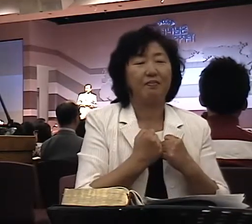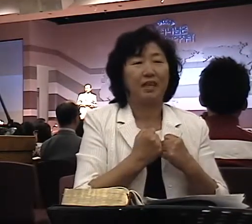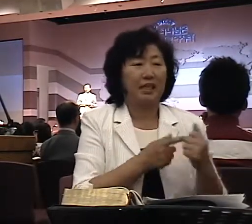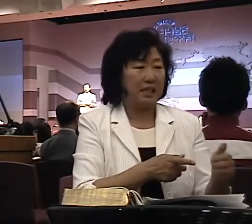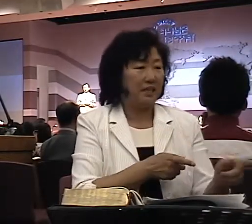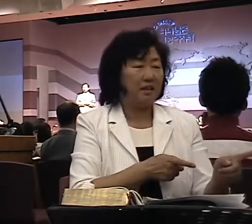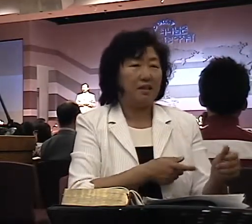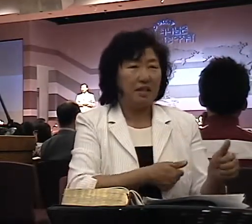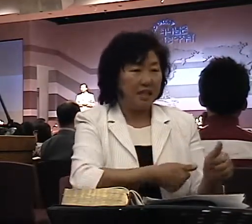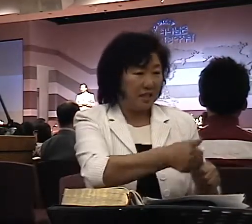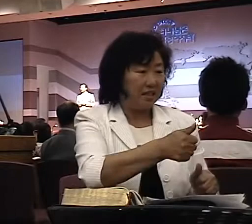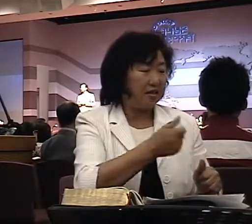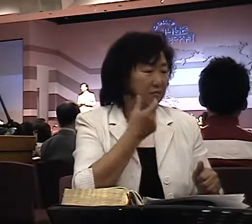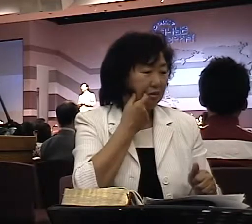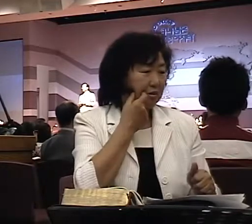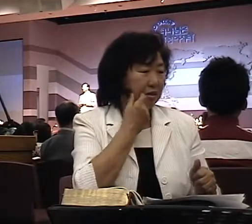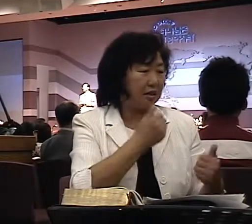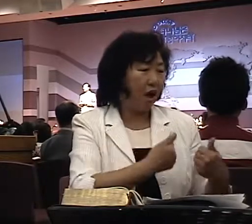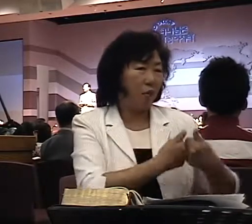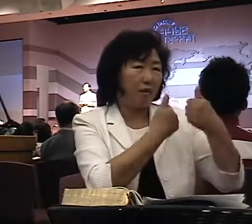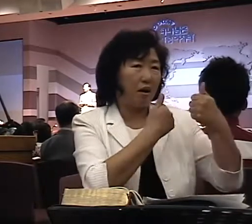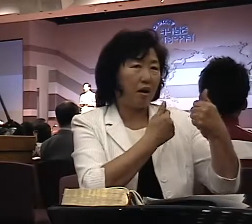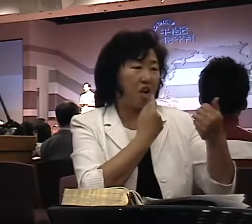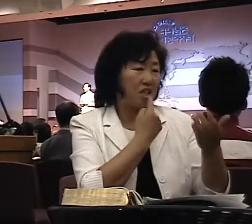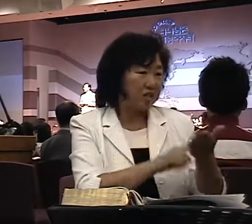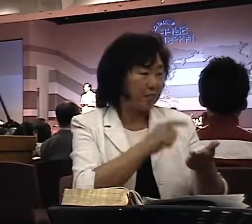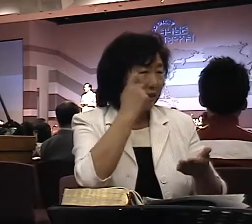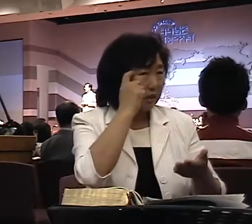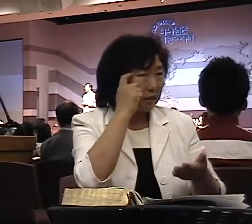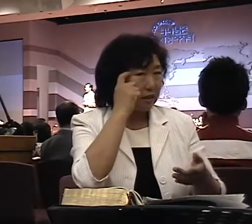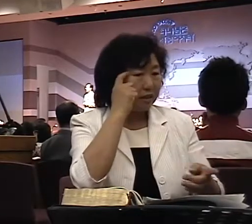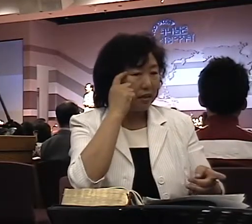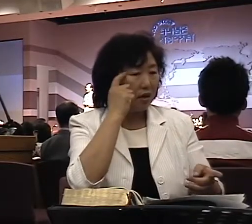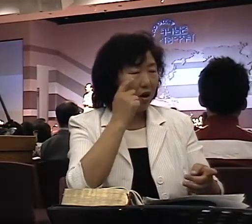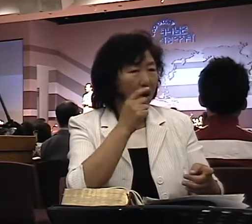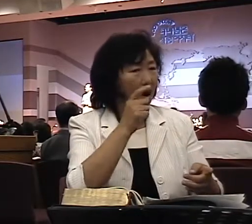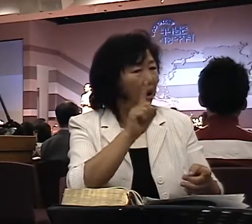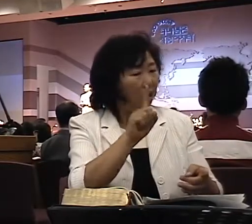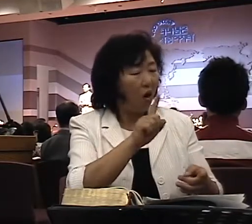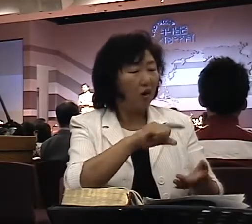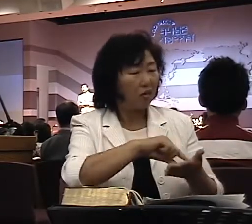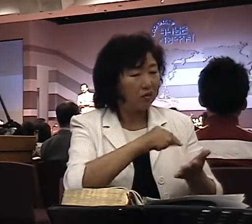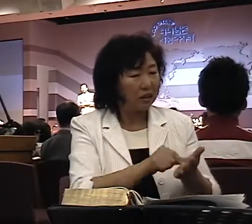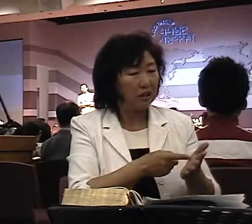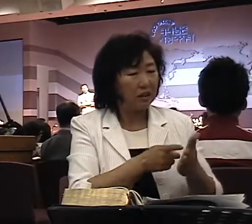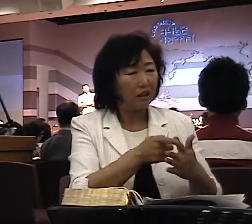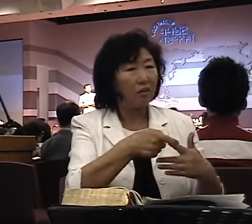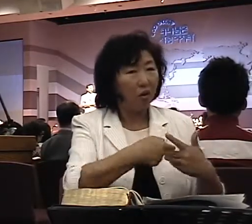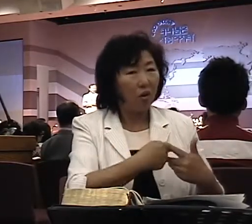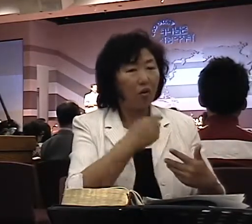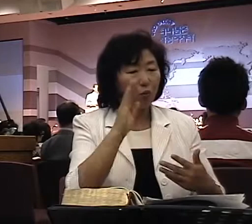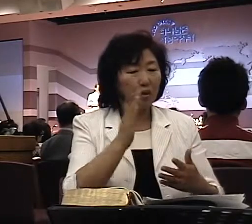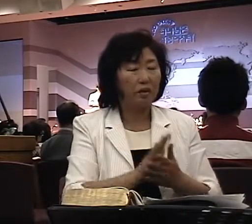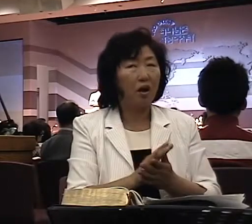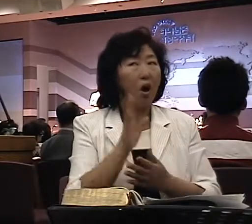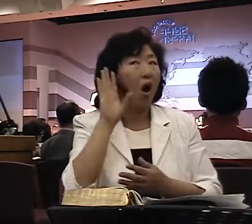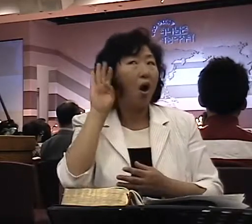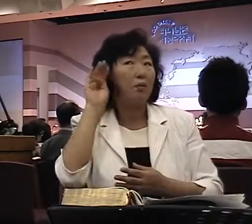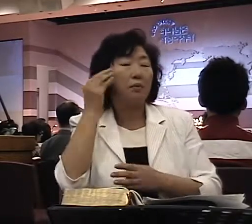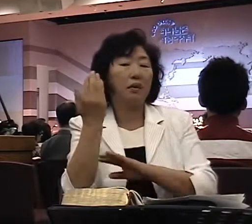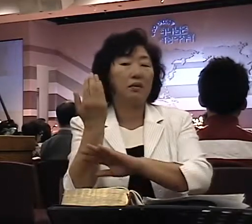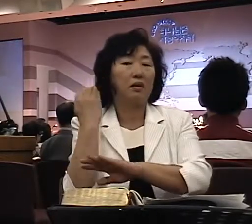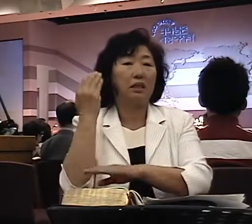싸움이다, 우리가 쉽게 이렇게 생각할 수 있는 것은 어느 정도는 이해가 됩니다. 제가 얼마 전 집회를 가는데요,